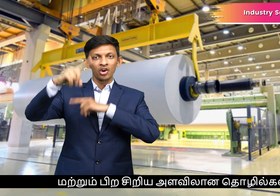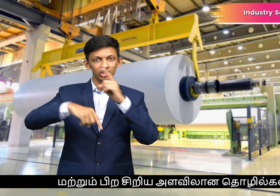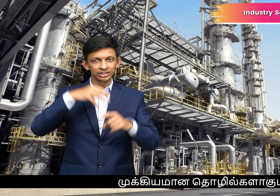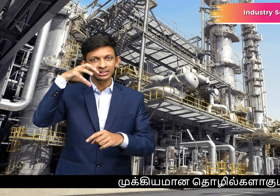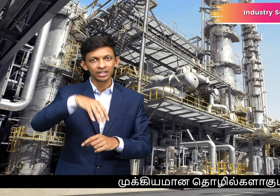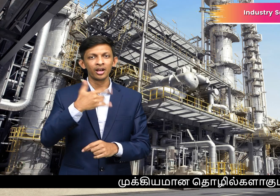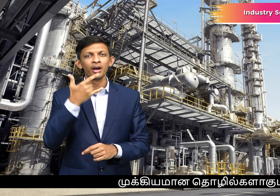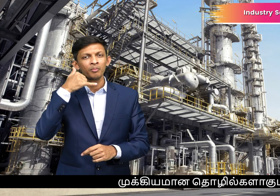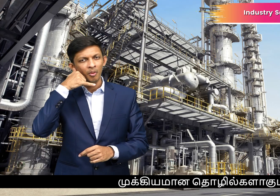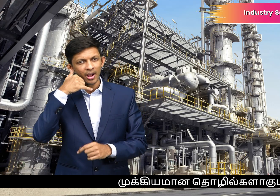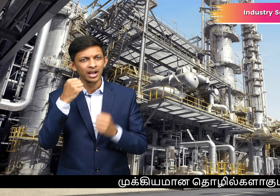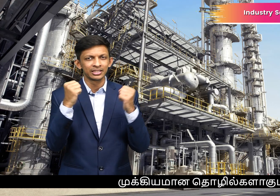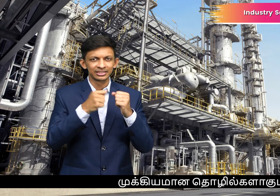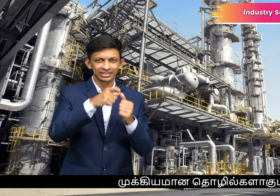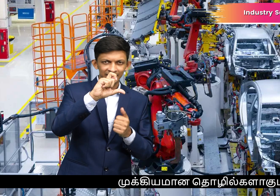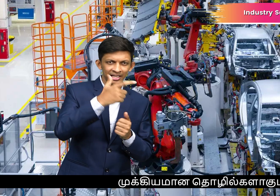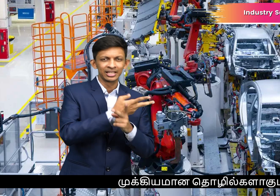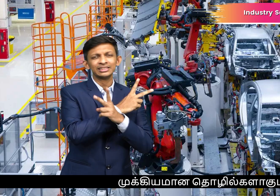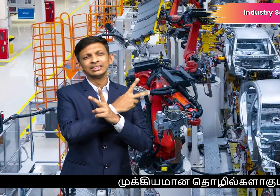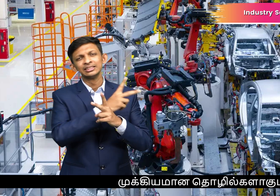ஆகியவை முக்கியமான தொழில்களாகும்.